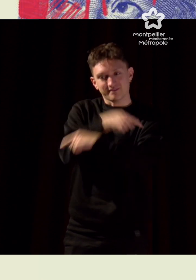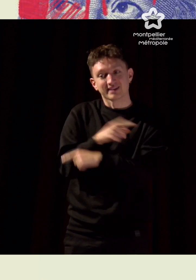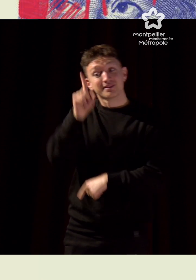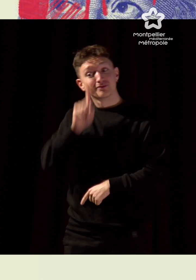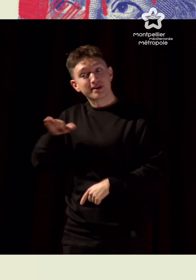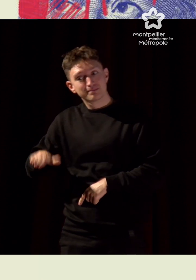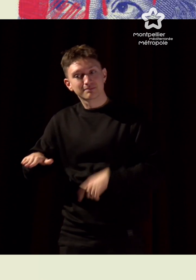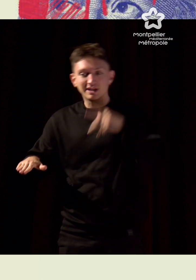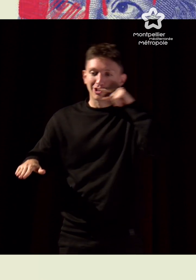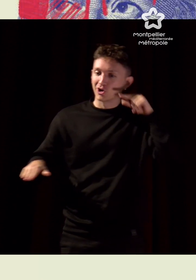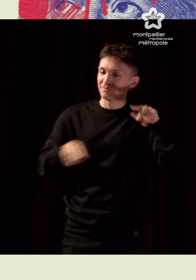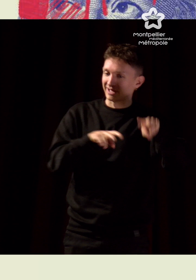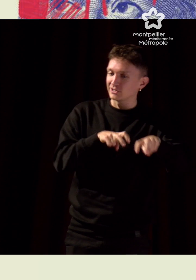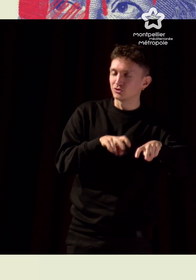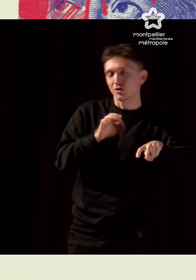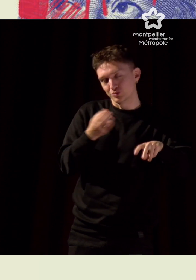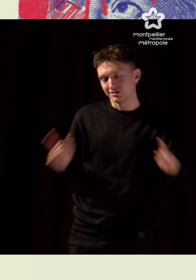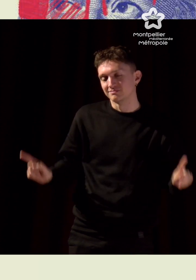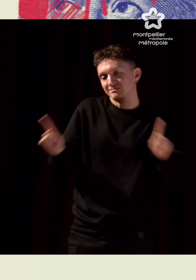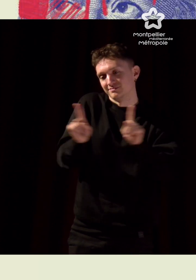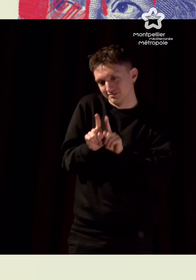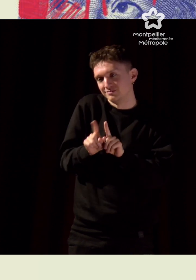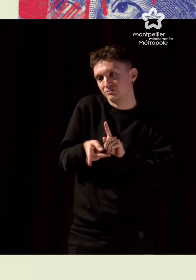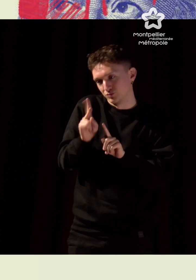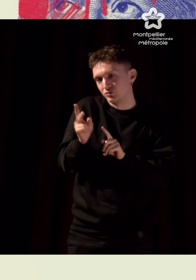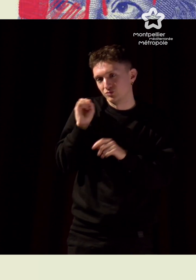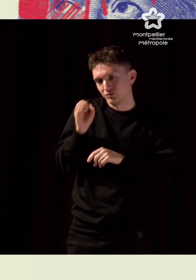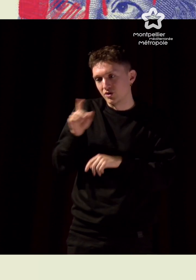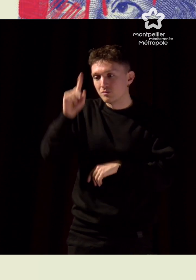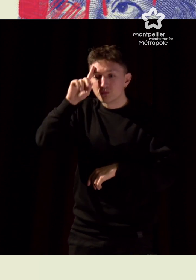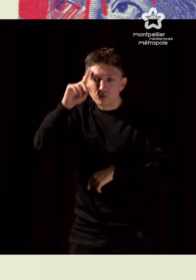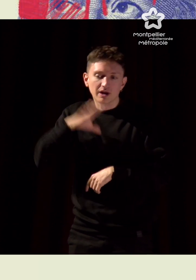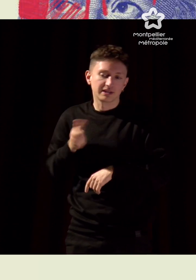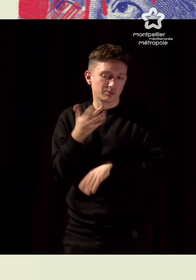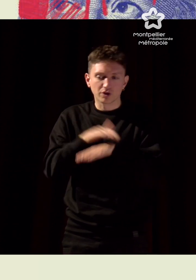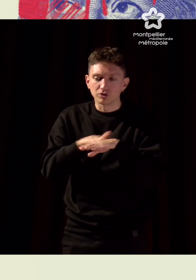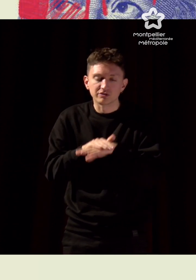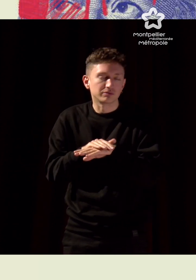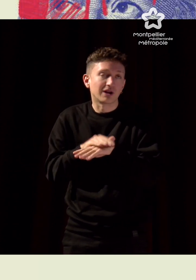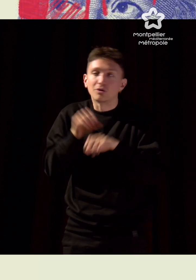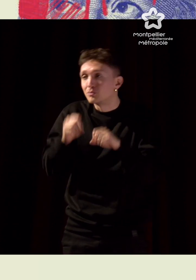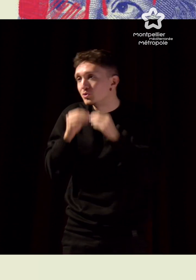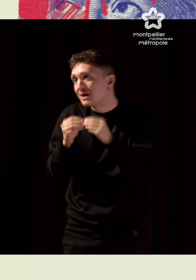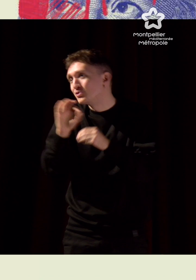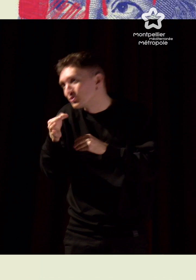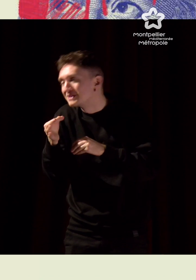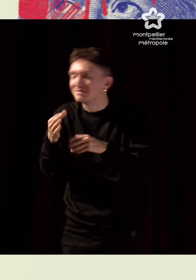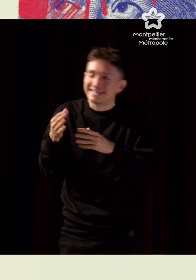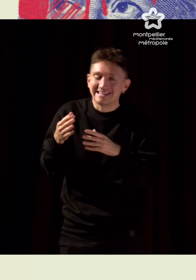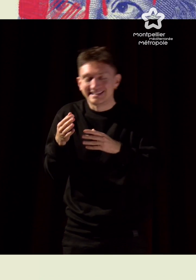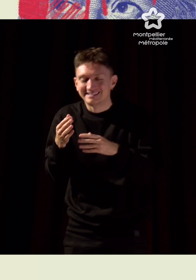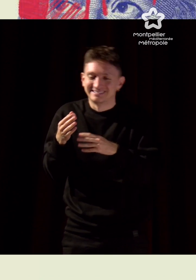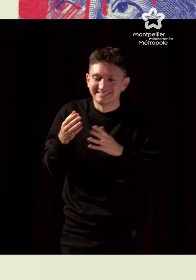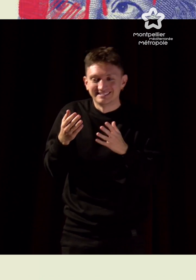hommes agriculteurs pour plusieurs raisons. Alors, bien sûr, il peut y avoir de l'amour, etc. Mais d'une manière un peu plus, je